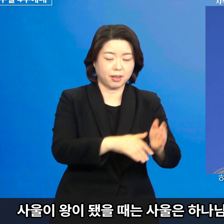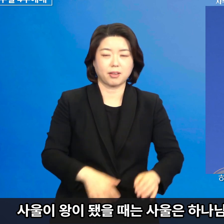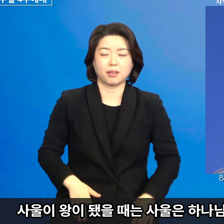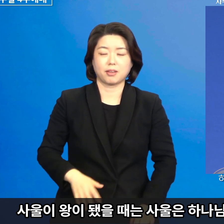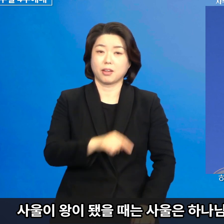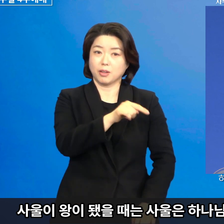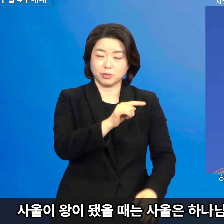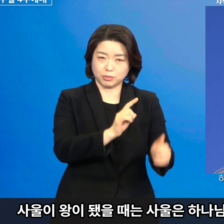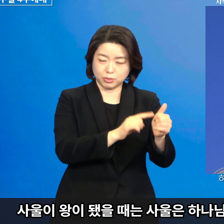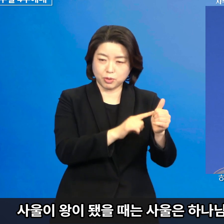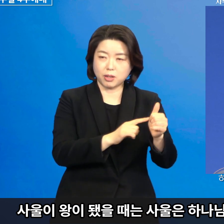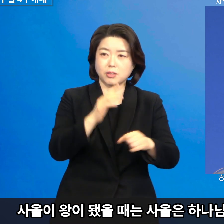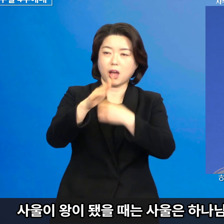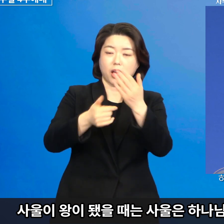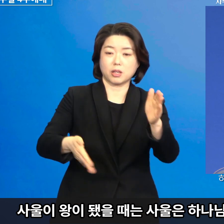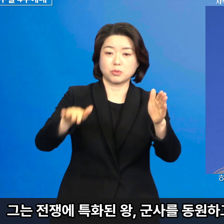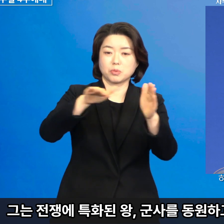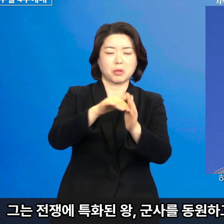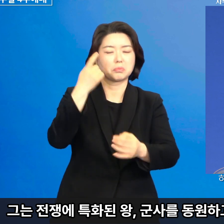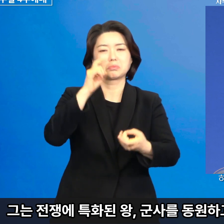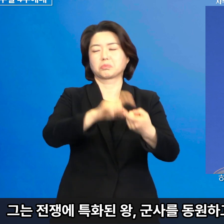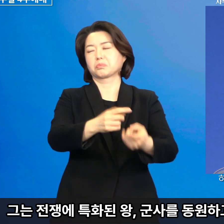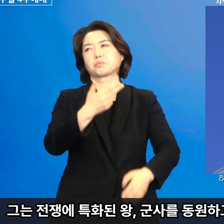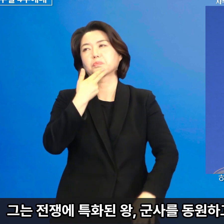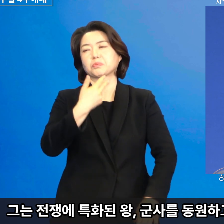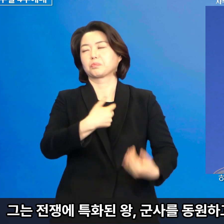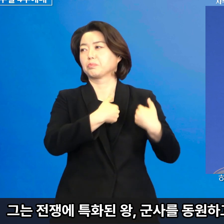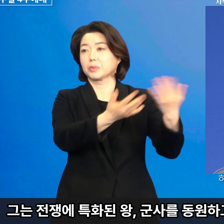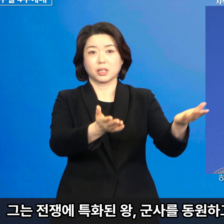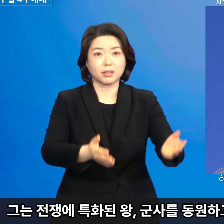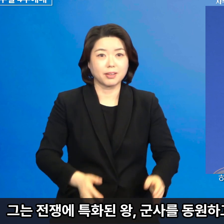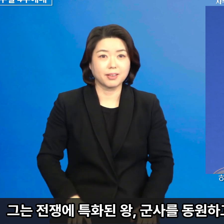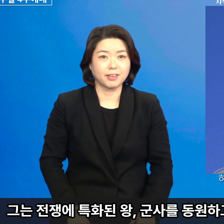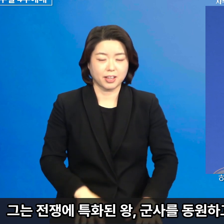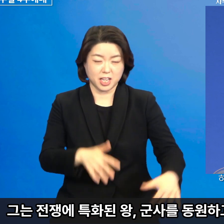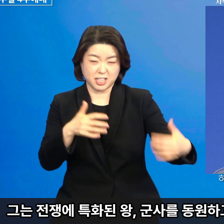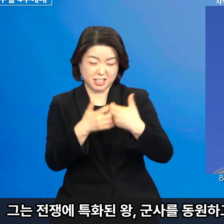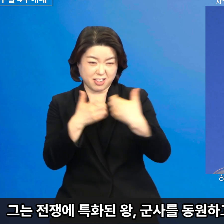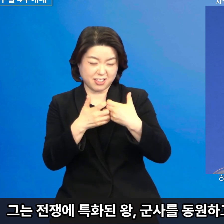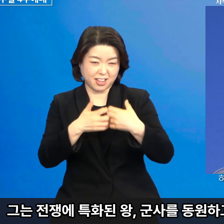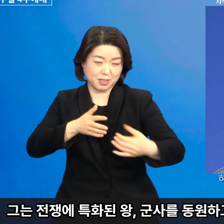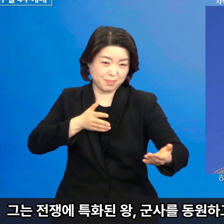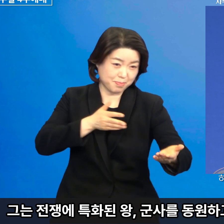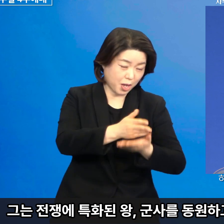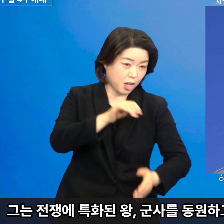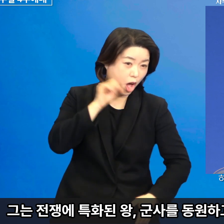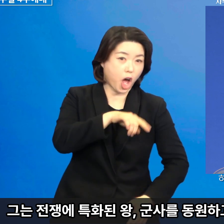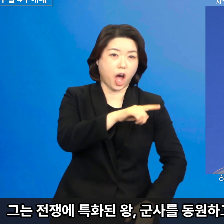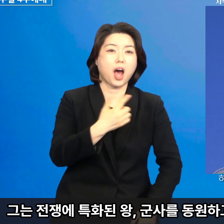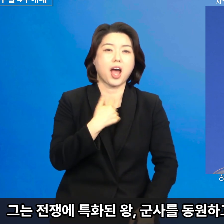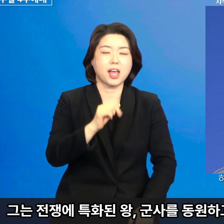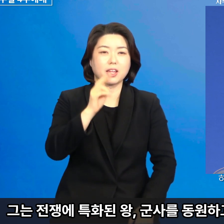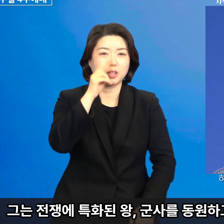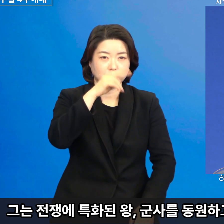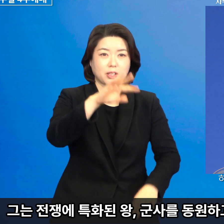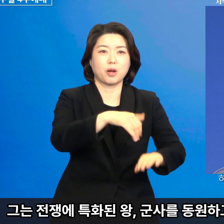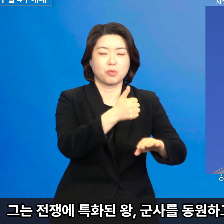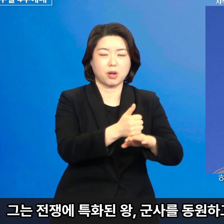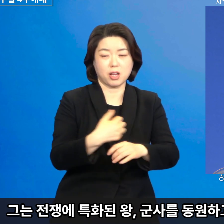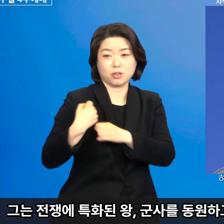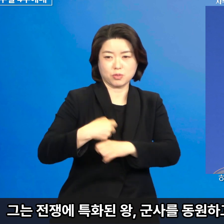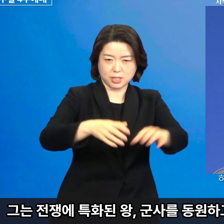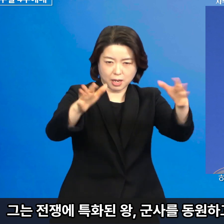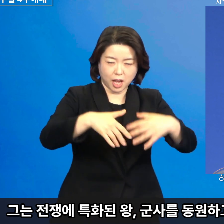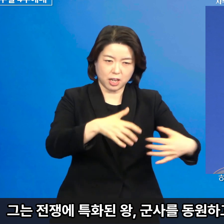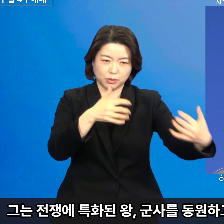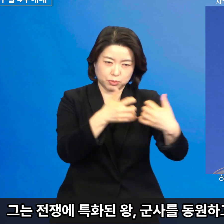하나님의 궤에 관심이 없던 왕이었습니다. 그는 전쟁에 특화된 왕, 군사를 동원하고 싸우고